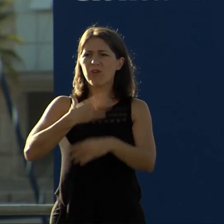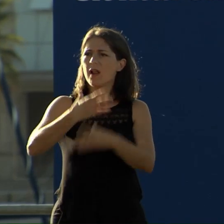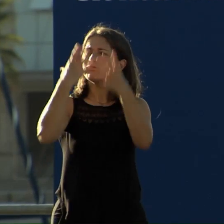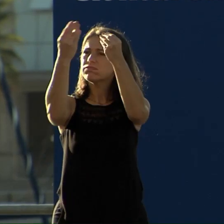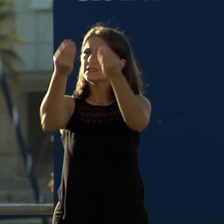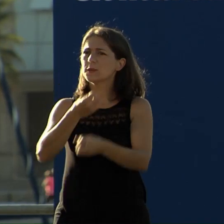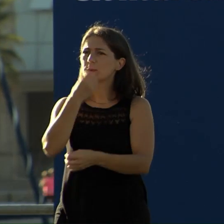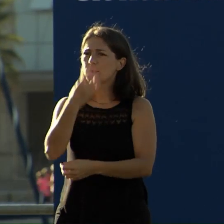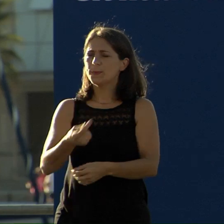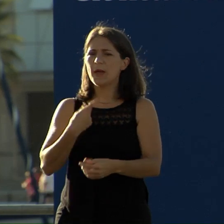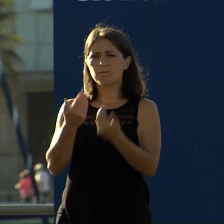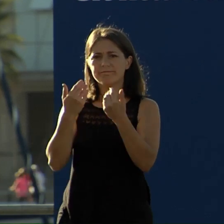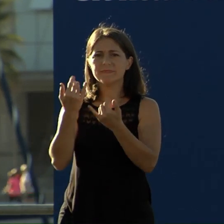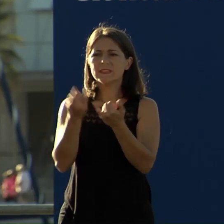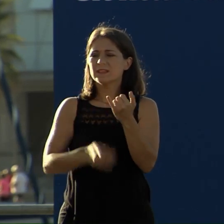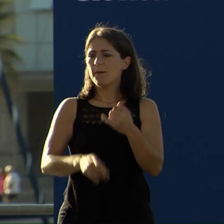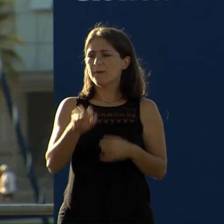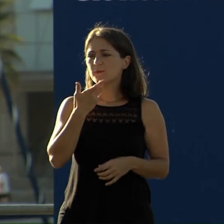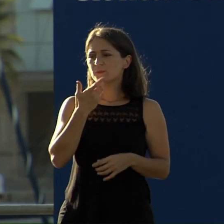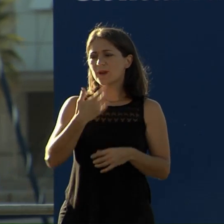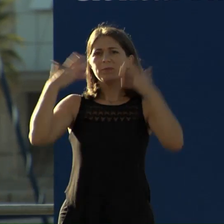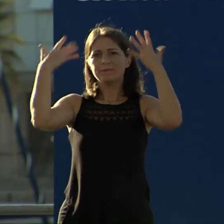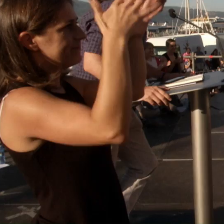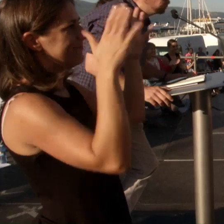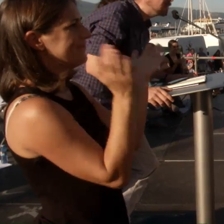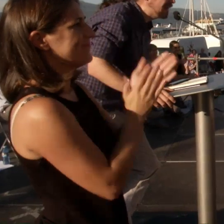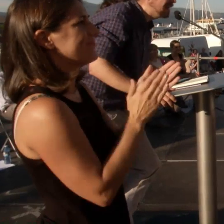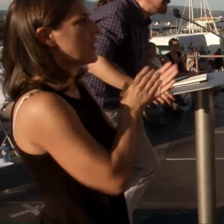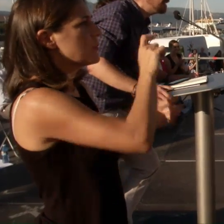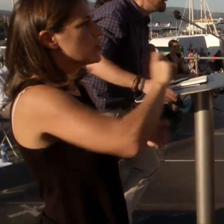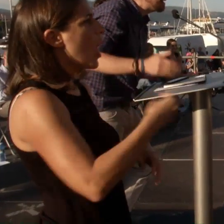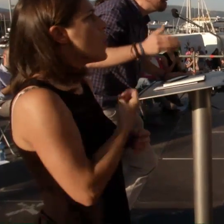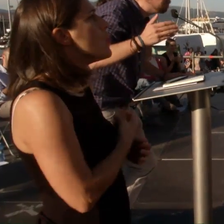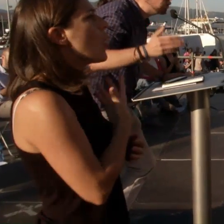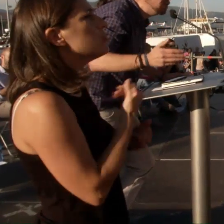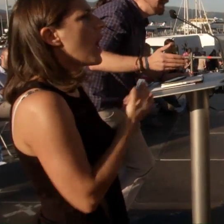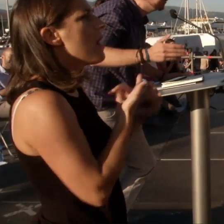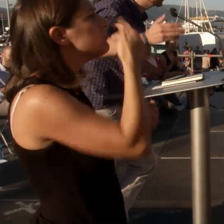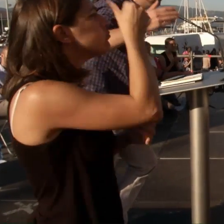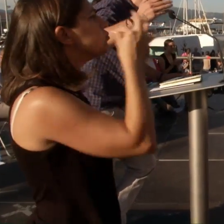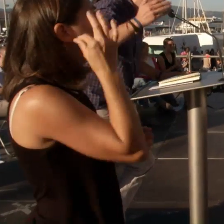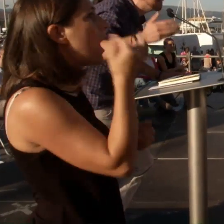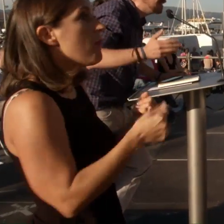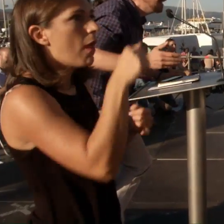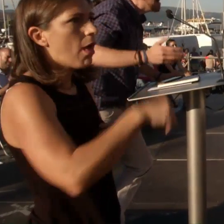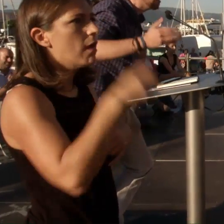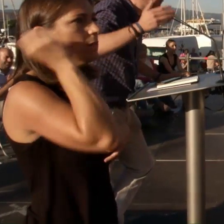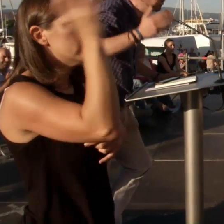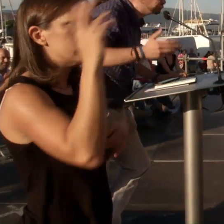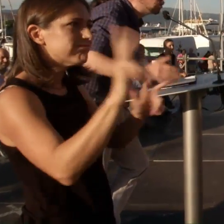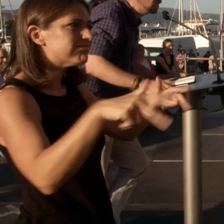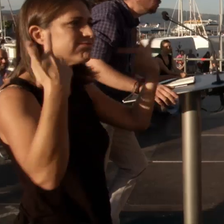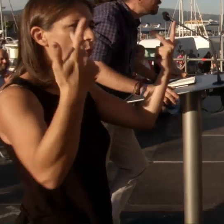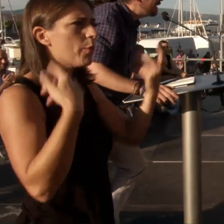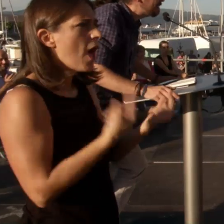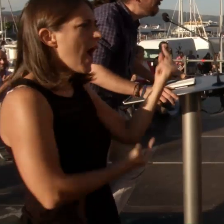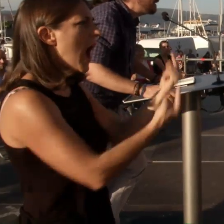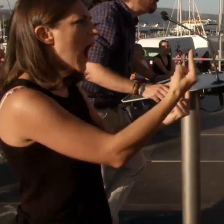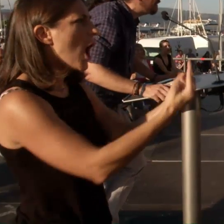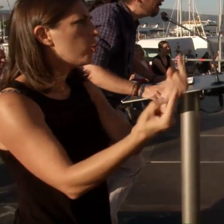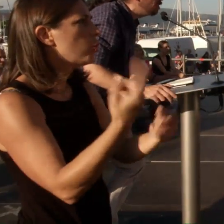Quiero pediros un aplauso para todos los voluntarios y voluntarias que hacen posible actos como este. Algunos